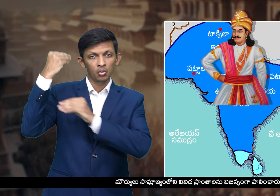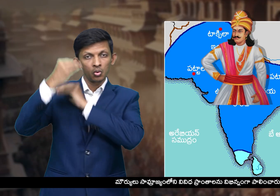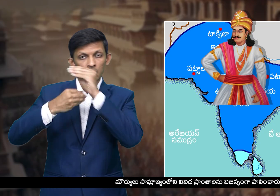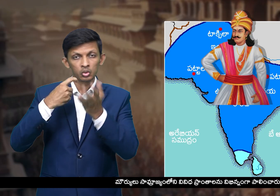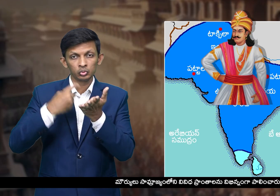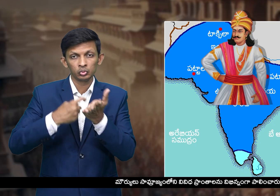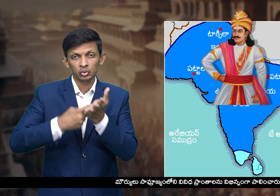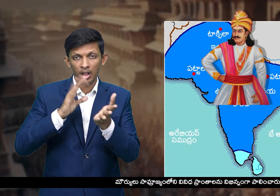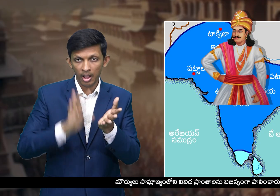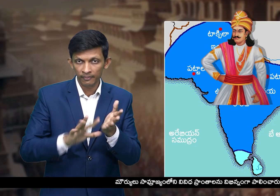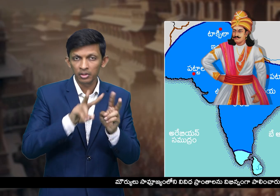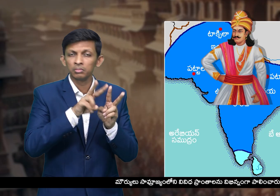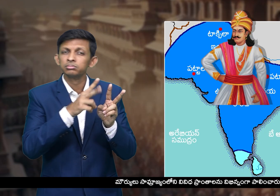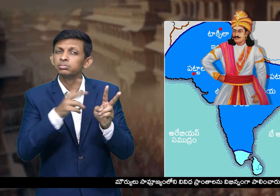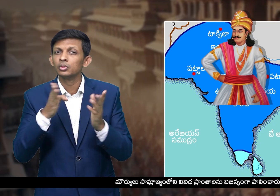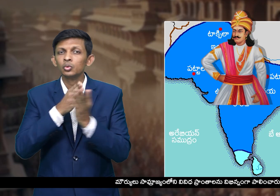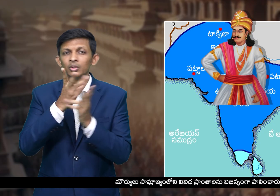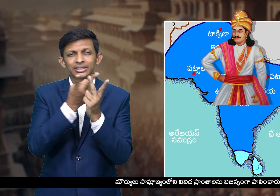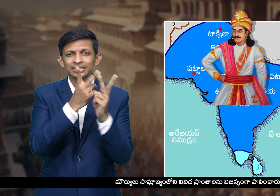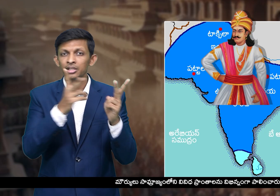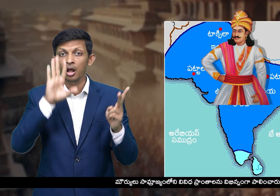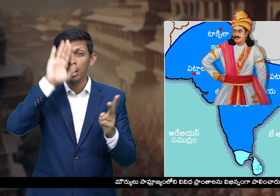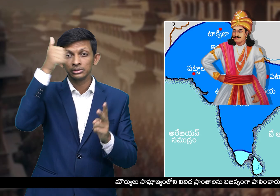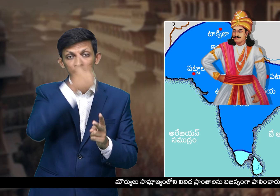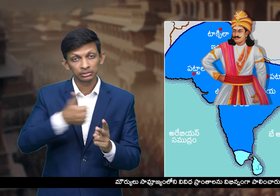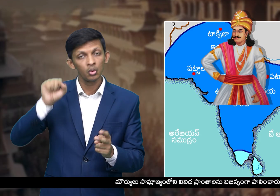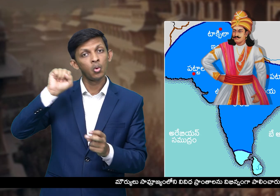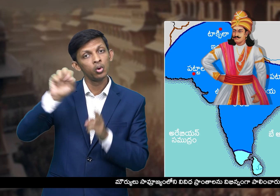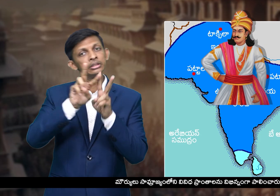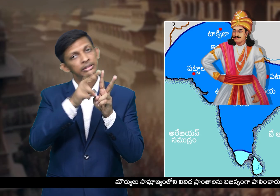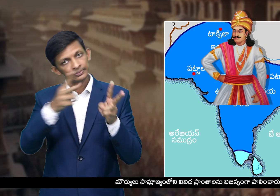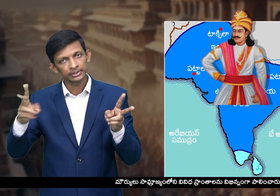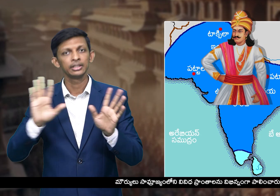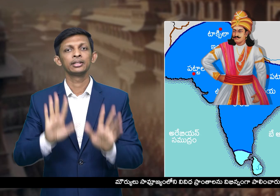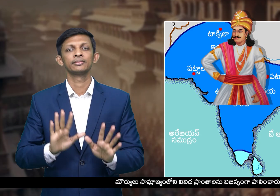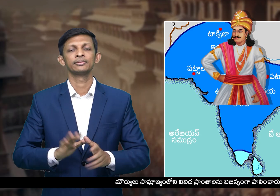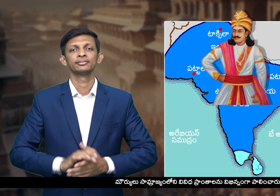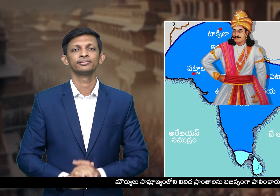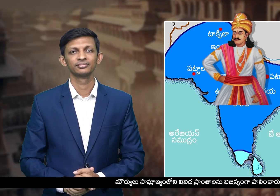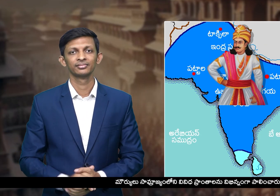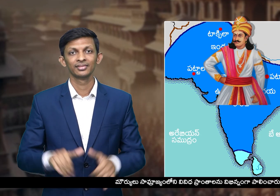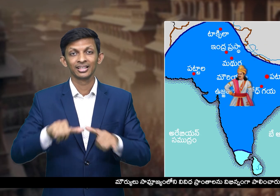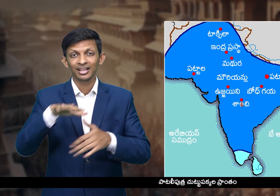మౌర్య సామ్రాజ్యంలోని వివిధ ప్రాంతాలను విభిన్నంగా పాలించారు.